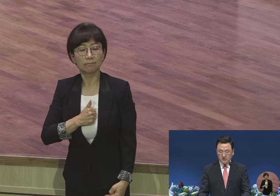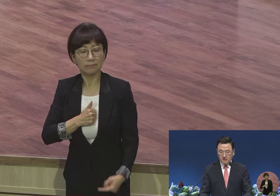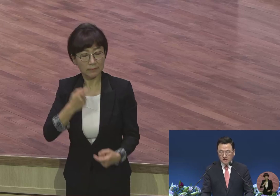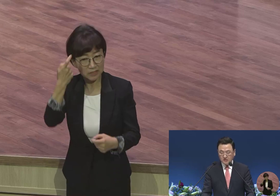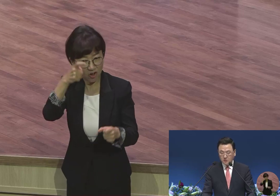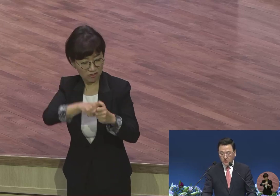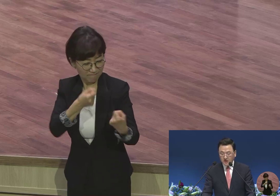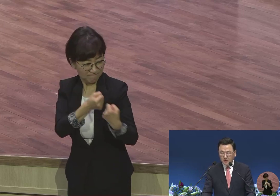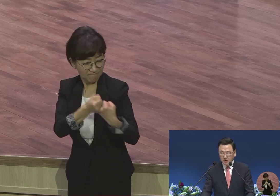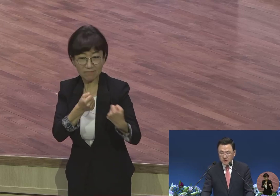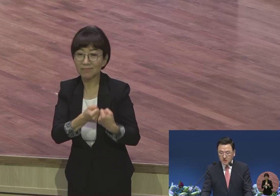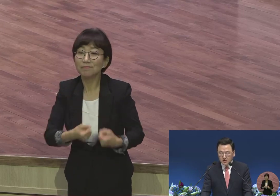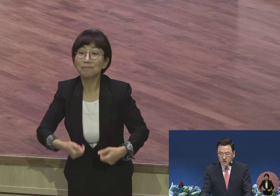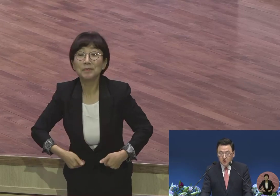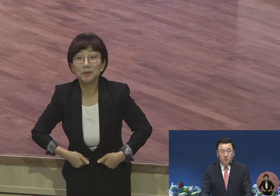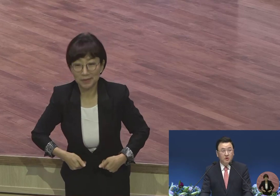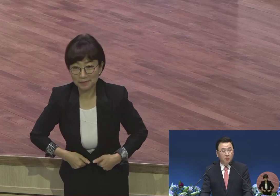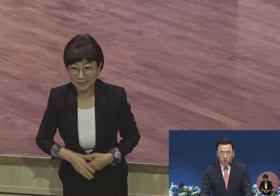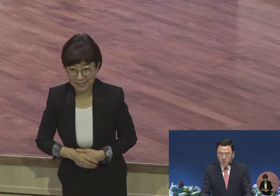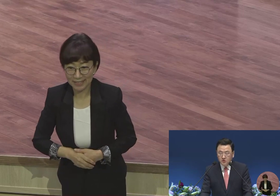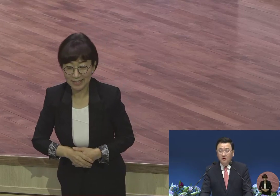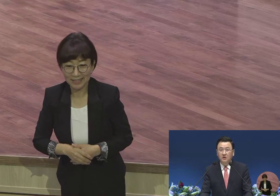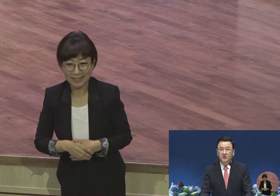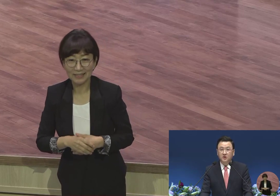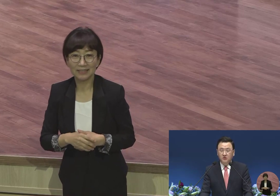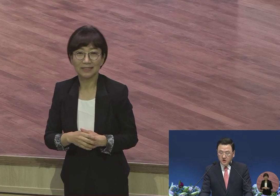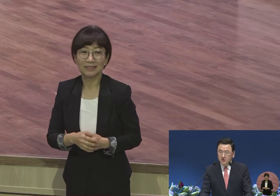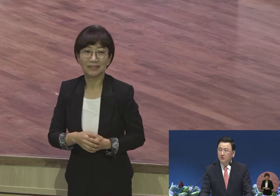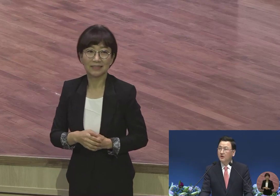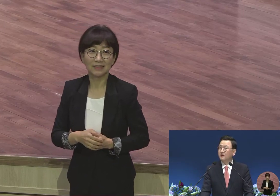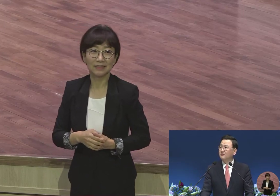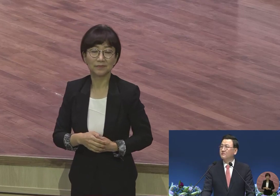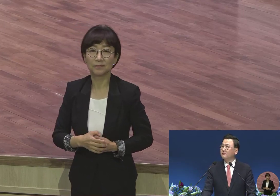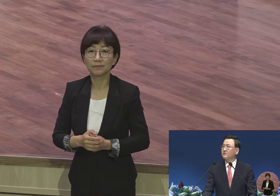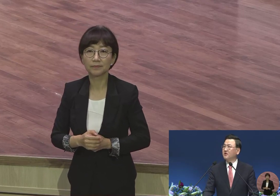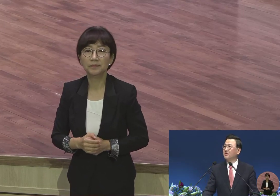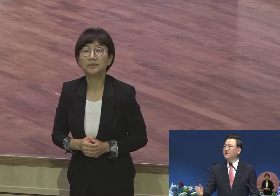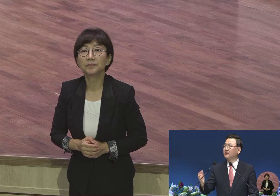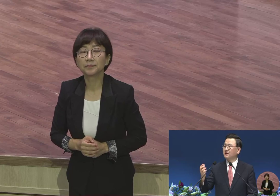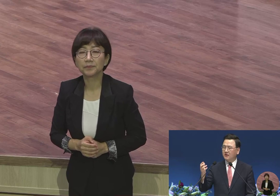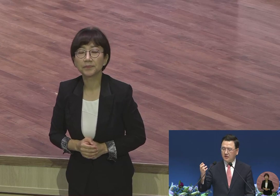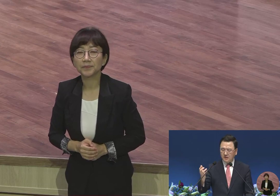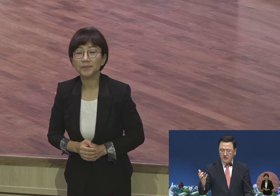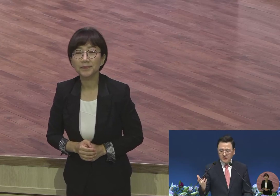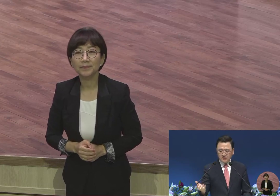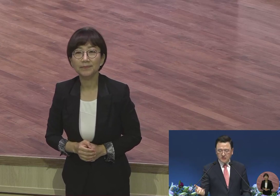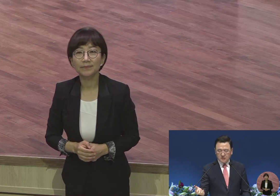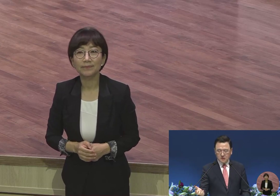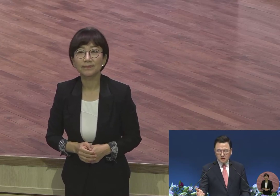됩니다. 왜냐하면 이것이 우리의 복음적 정체성이에요. 제가